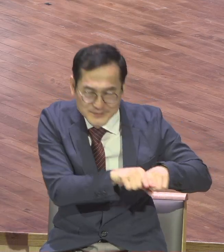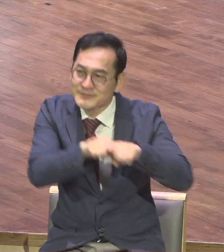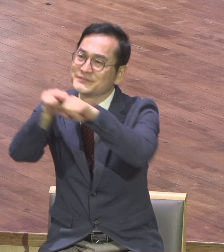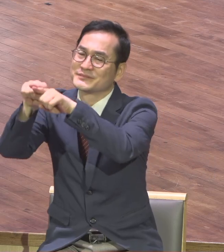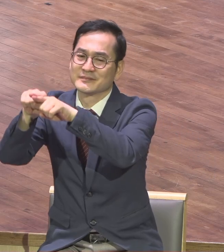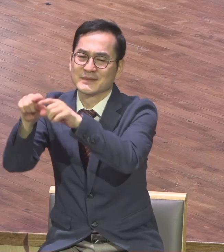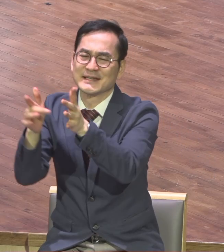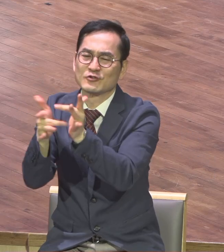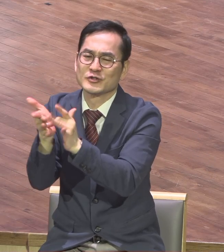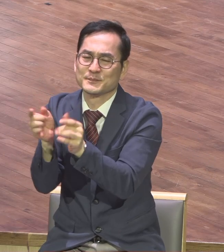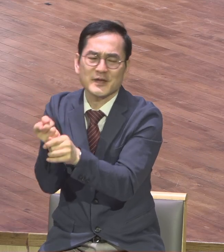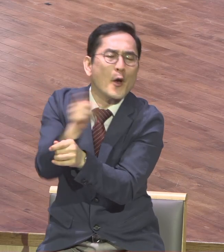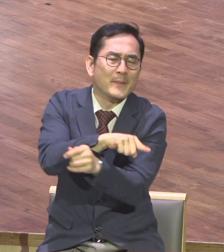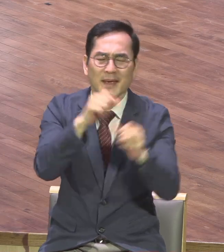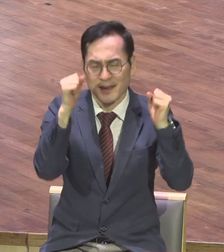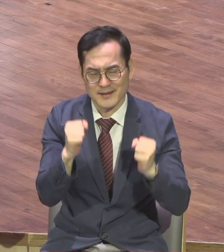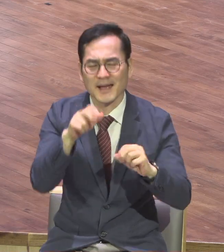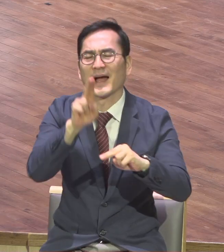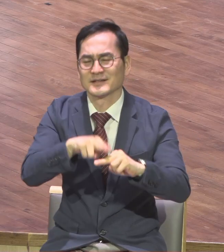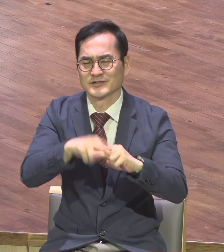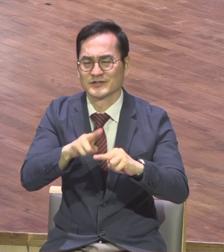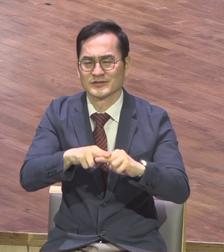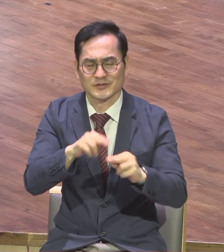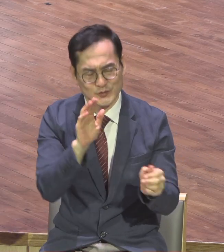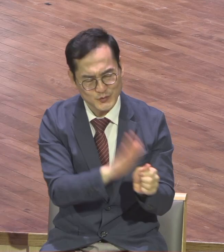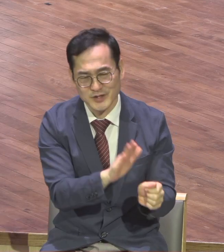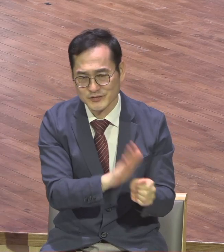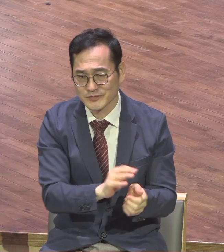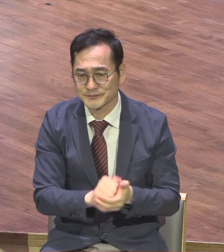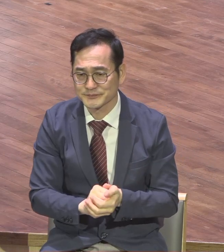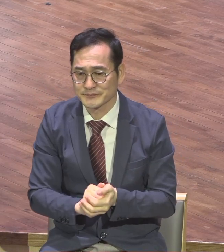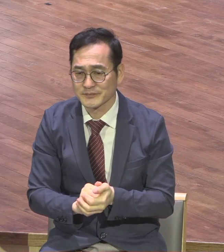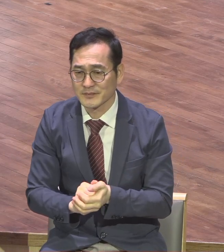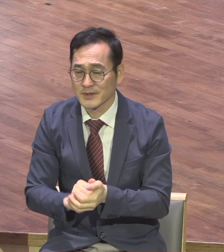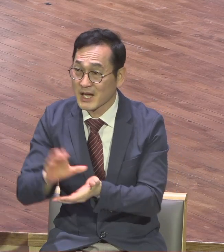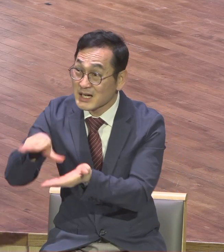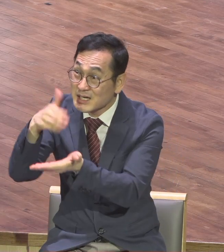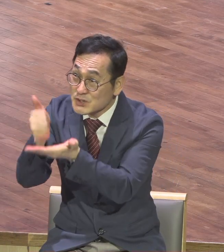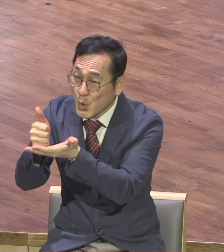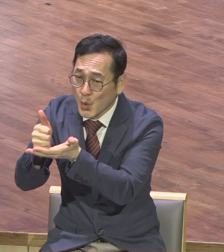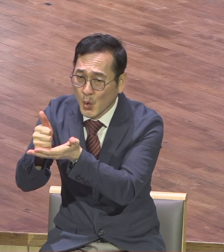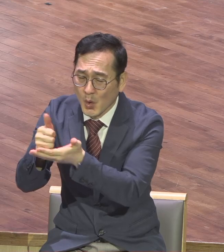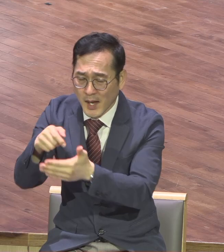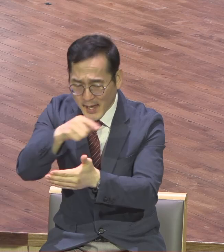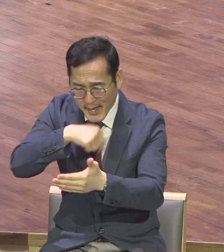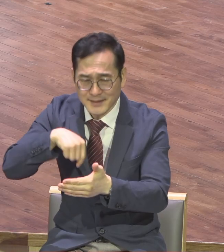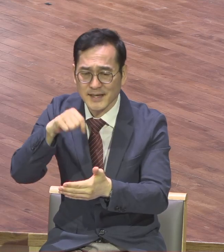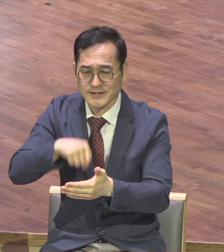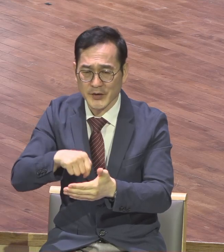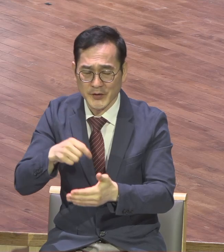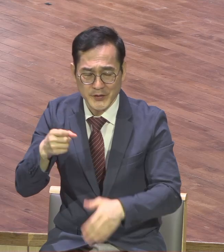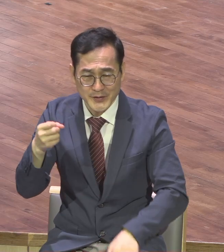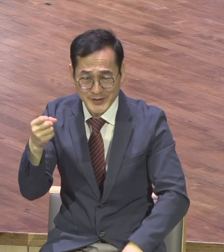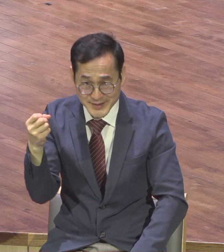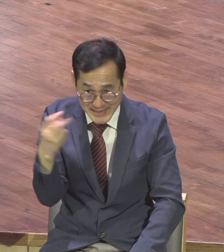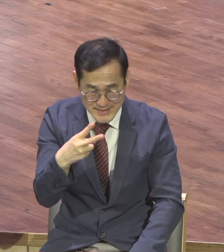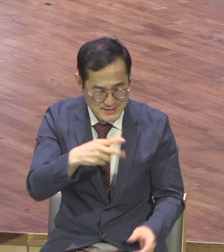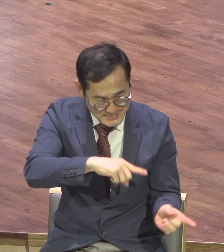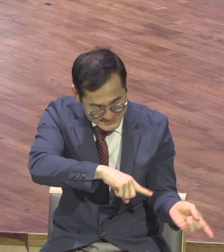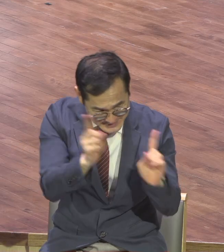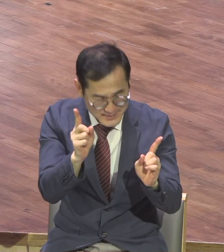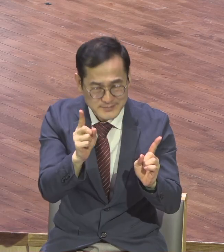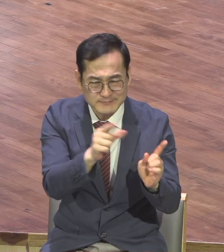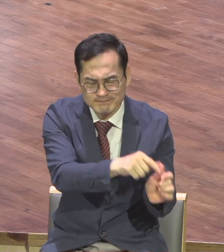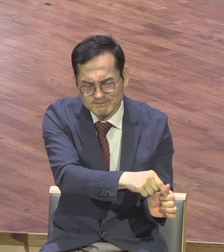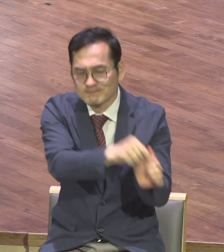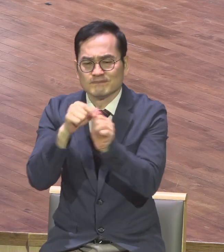긍휼에 풍성하신 하나님께서 우리를 사랑하신 그 그리스도 안에서 다시